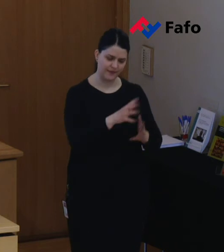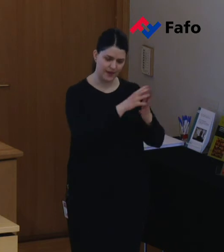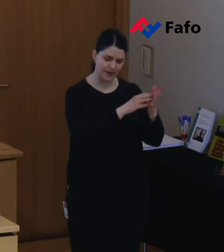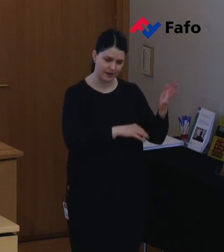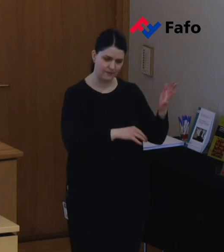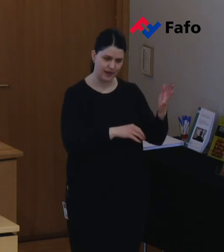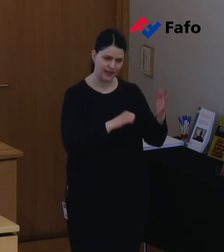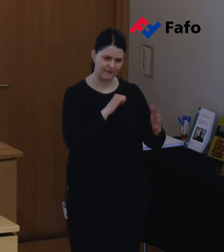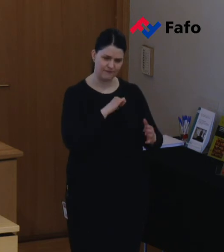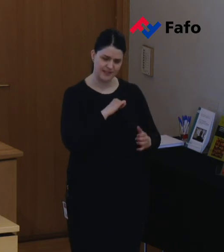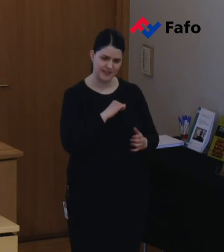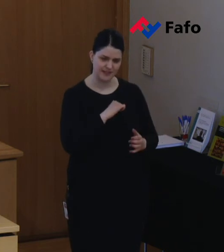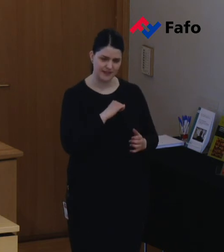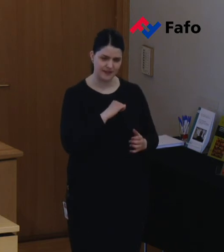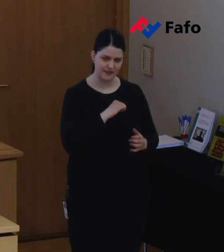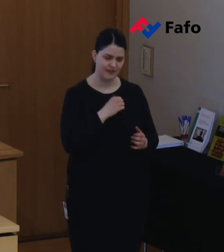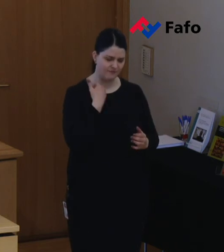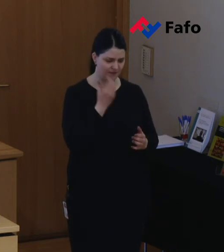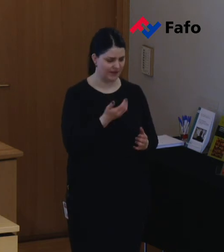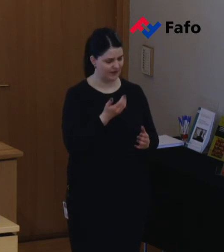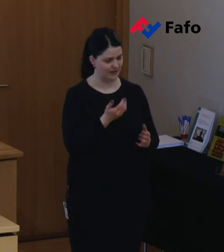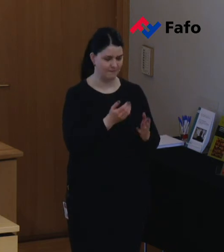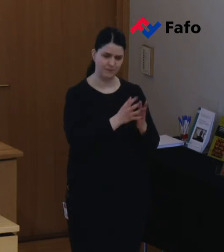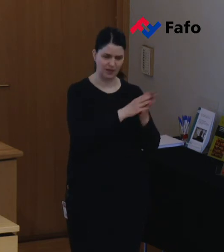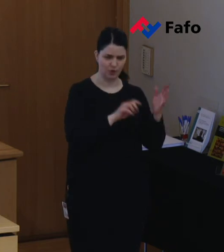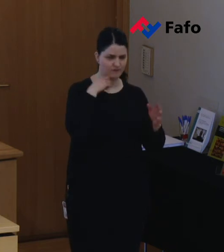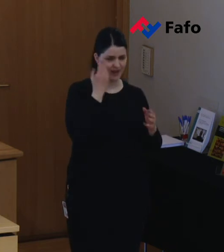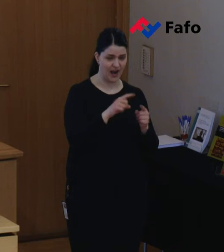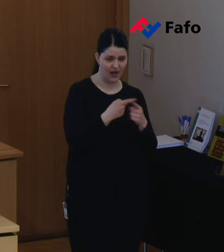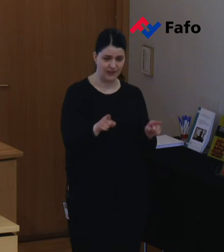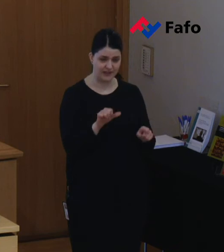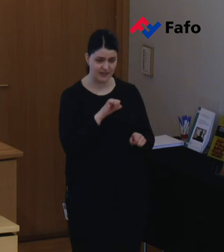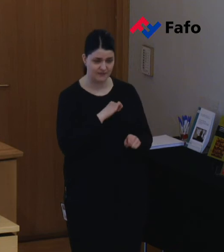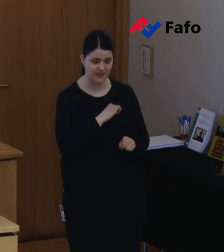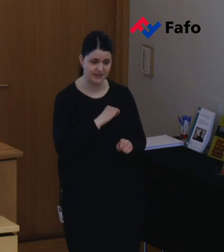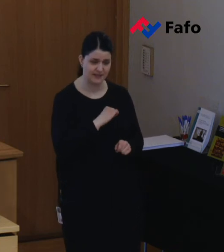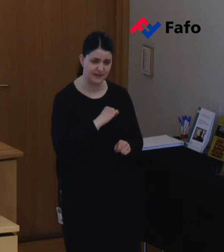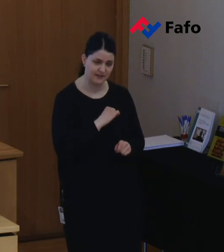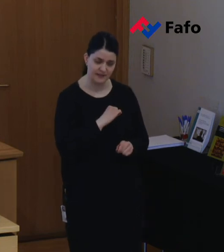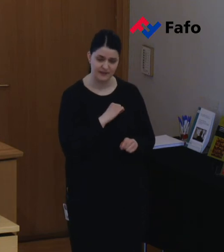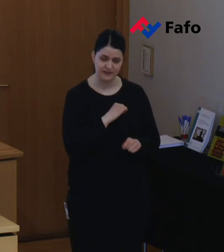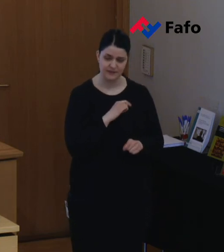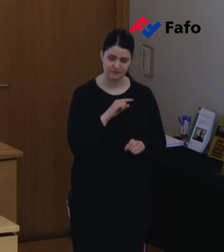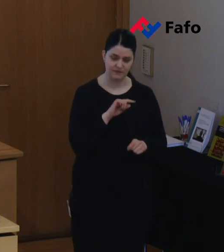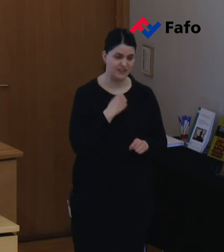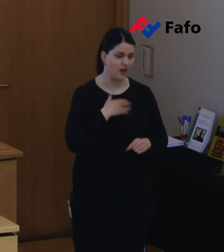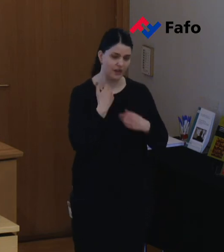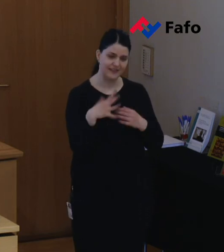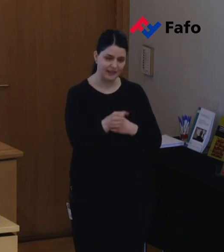Ville evalueringen sitt annerledes ut hvis vi hadde hatt spesialisthelsetjeneste i form av